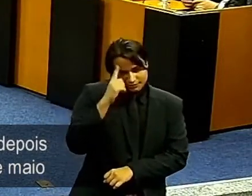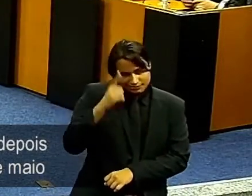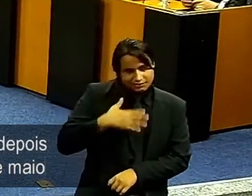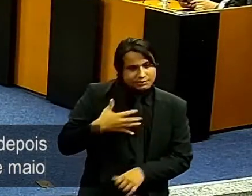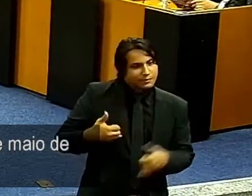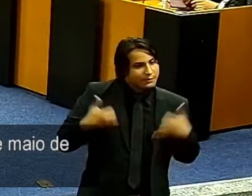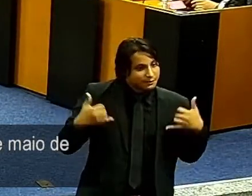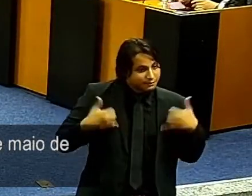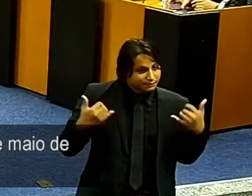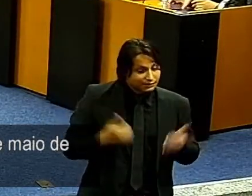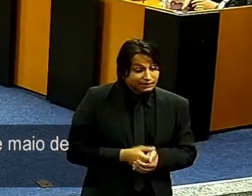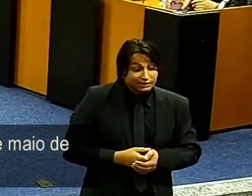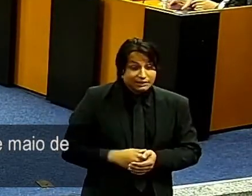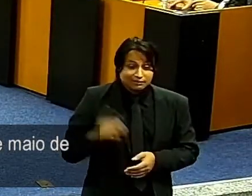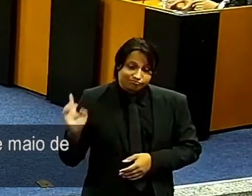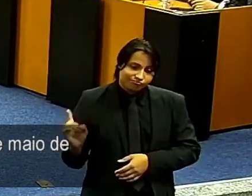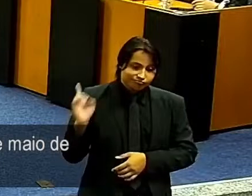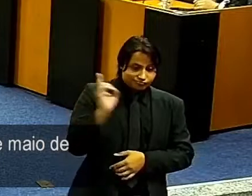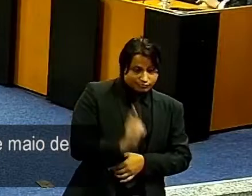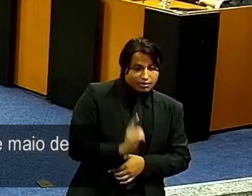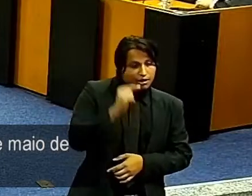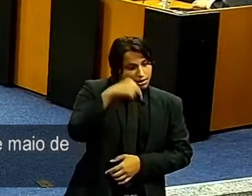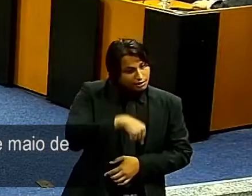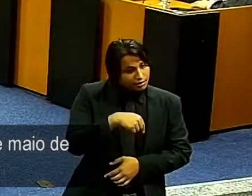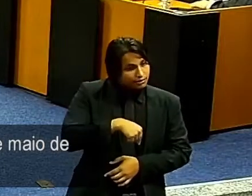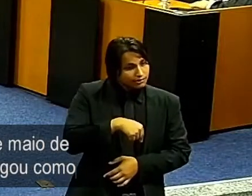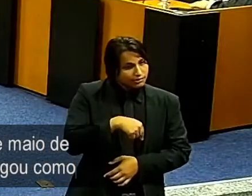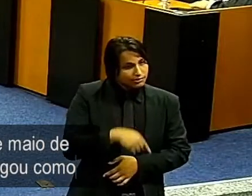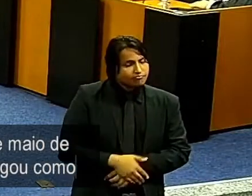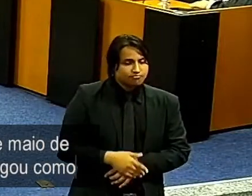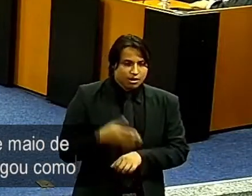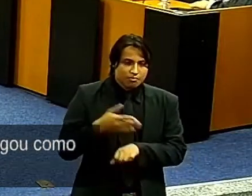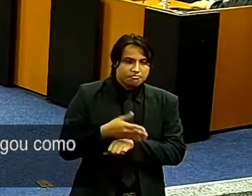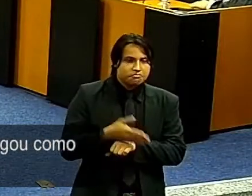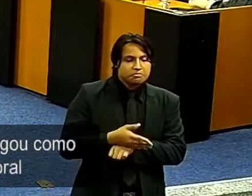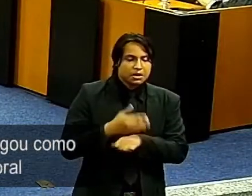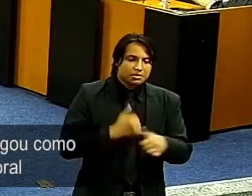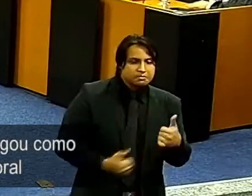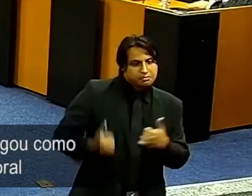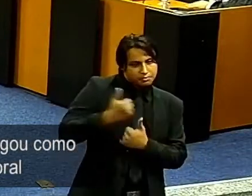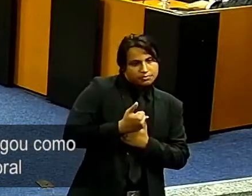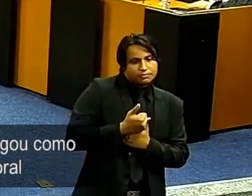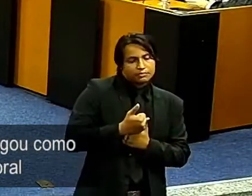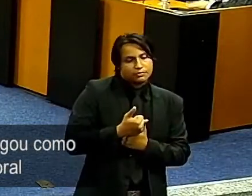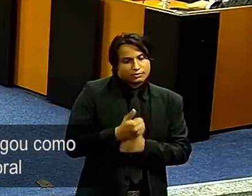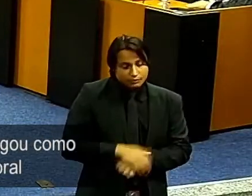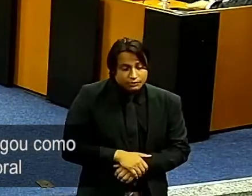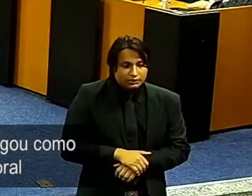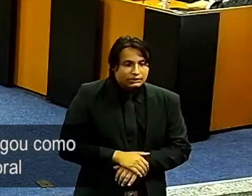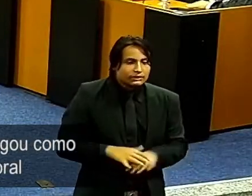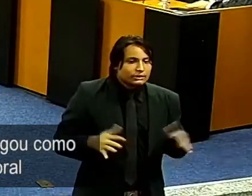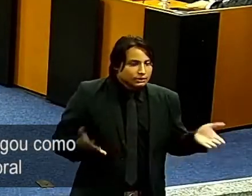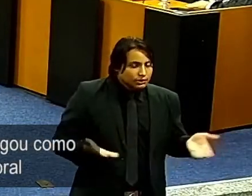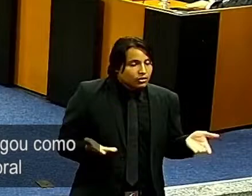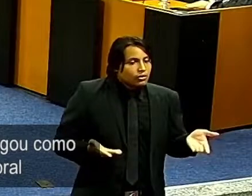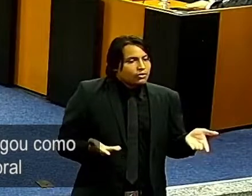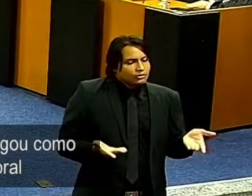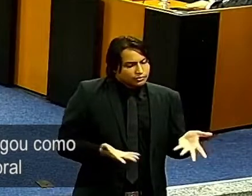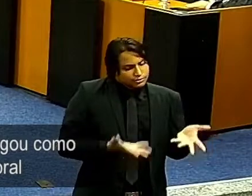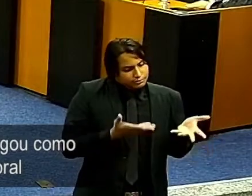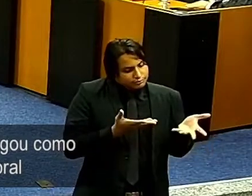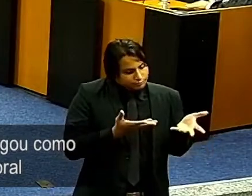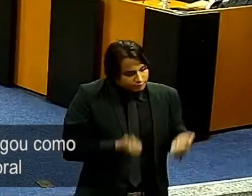como membro substituto aqui na corte eleitoral e nessa tarde assume a